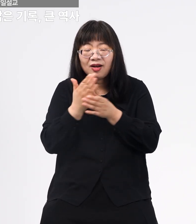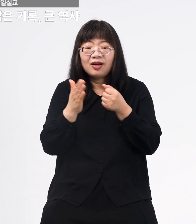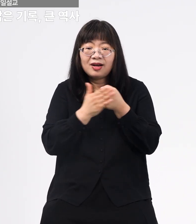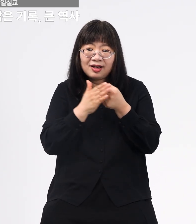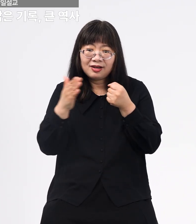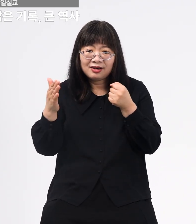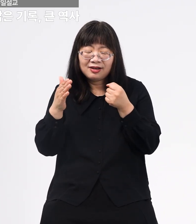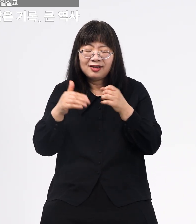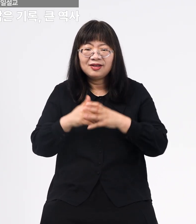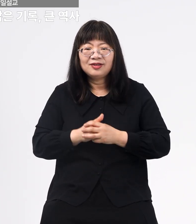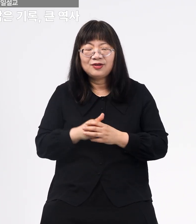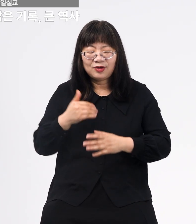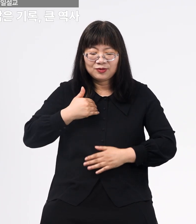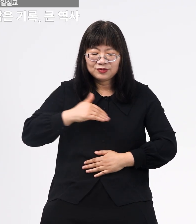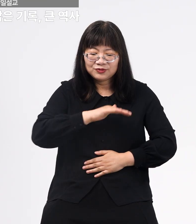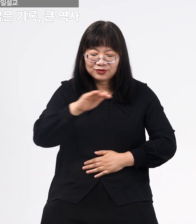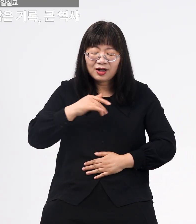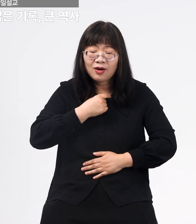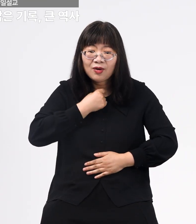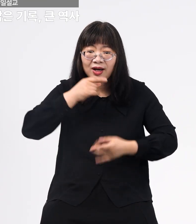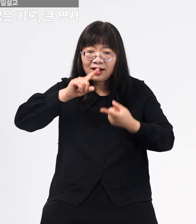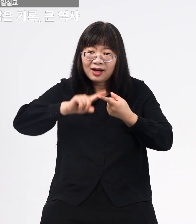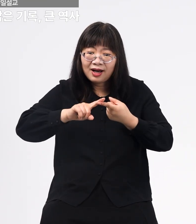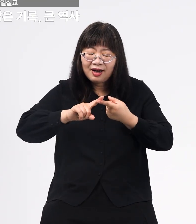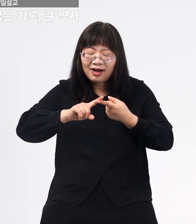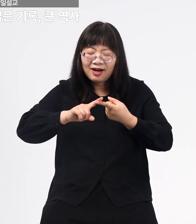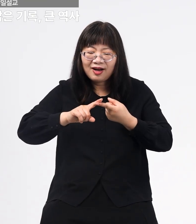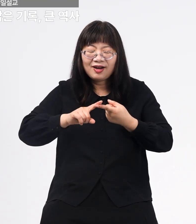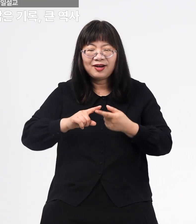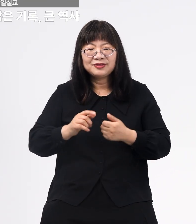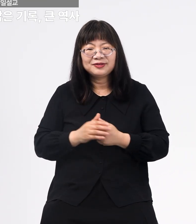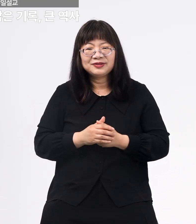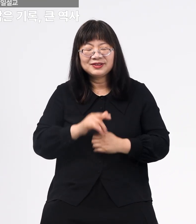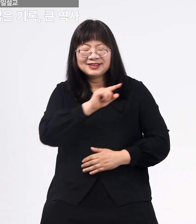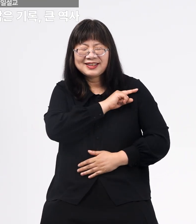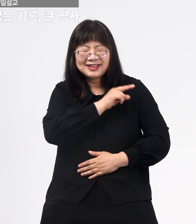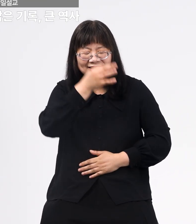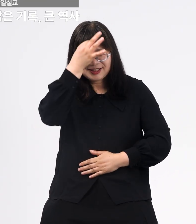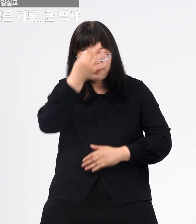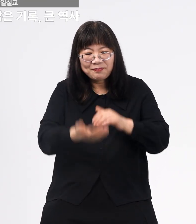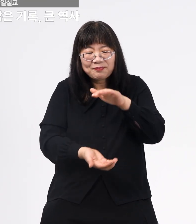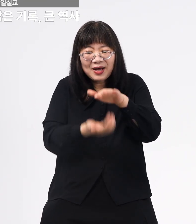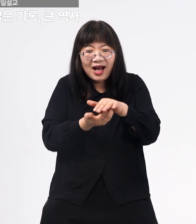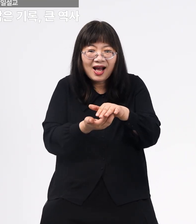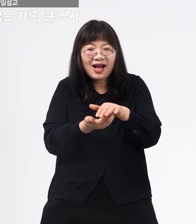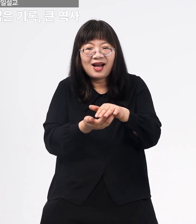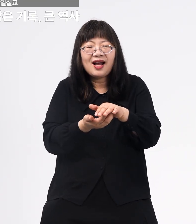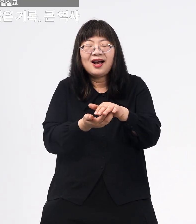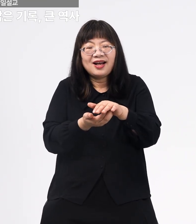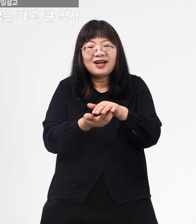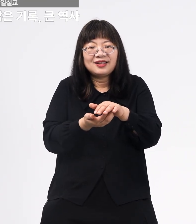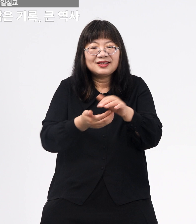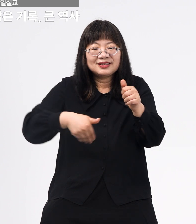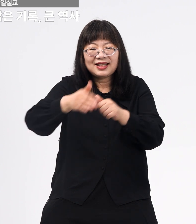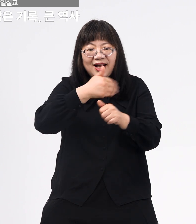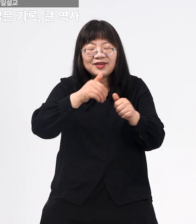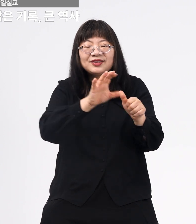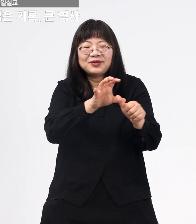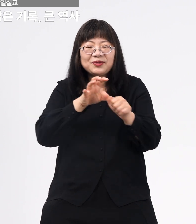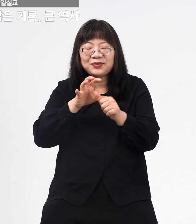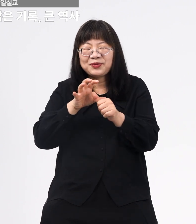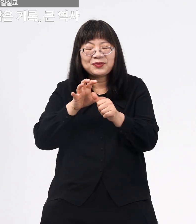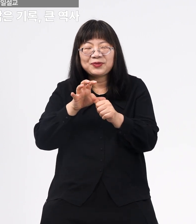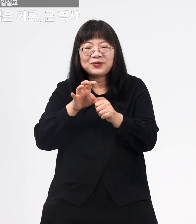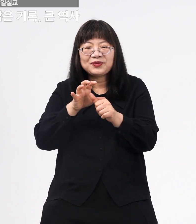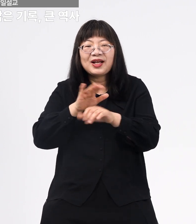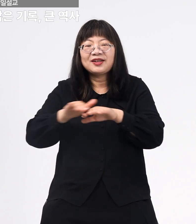해서 우리가 바라는 대로 최신형 어떤 대박을 터뜨려 주지 않습니다.